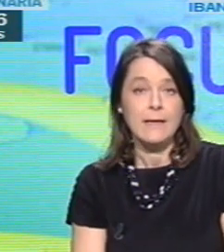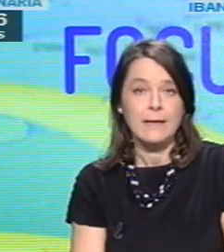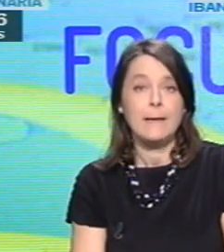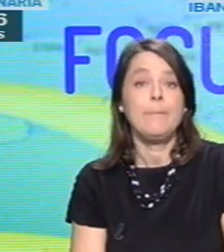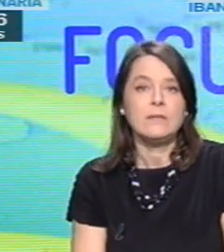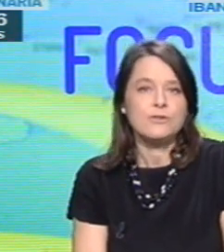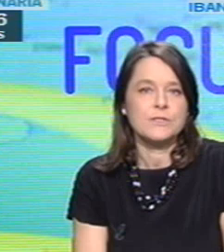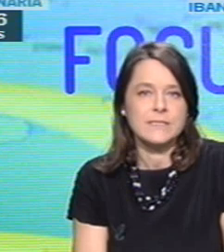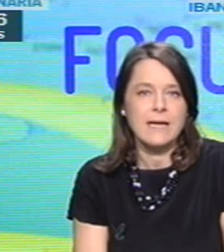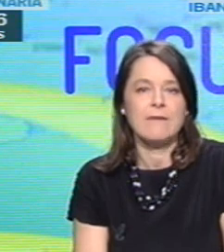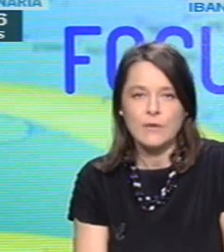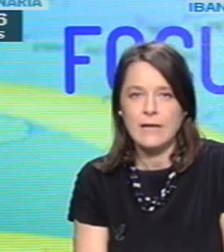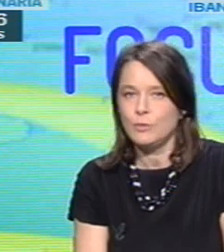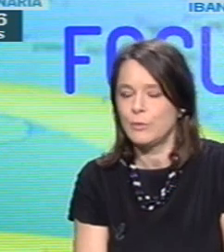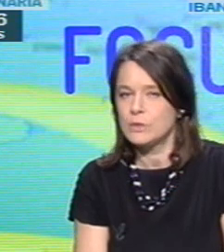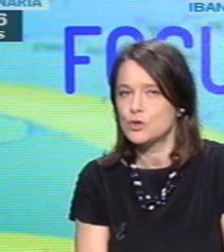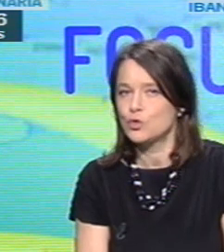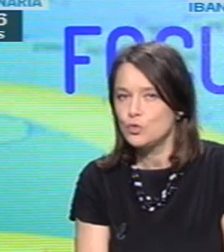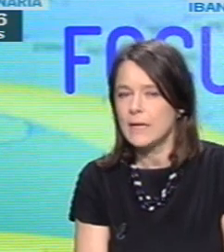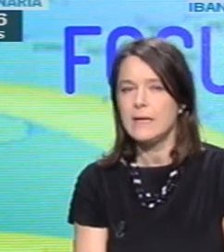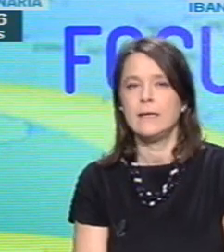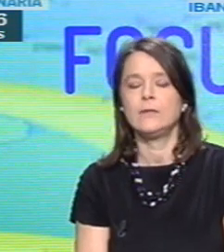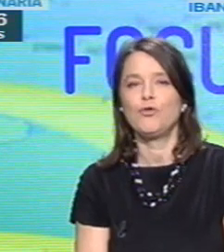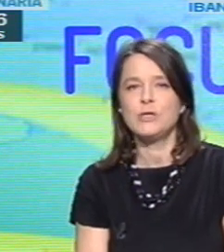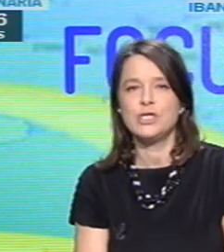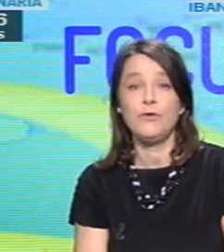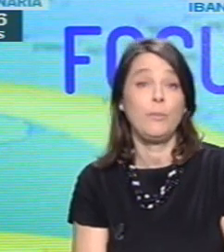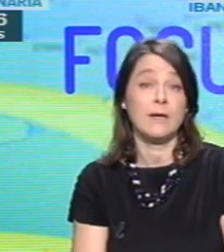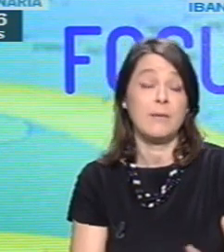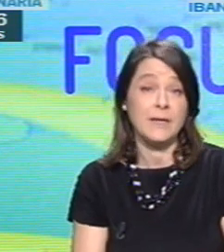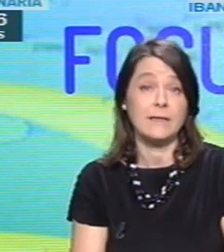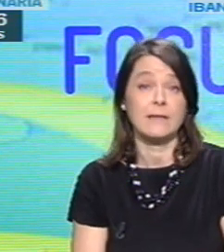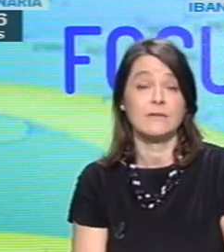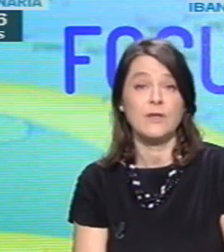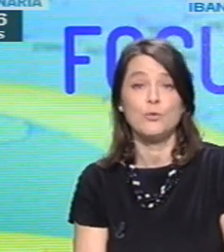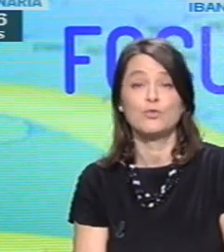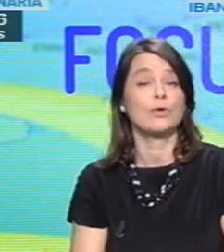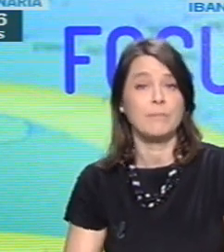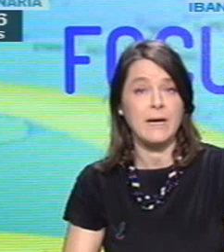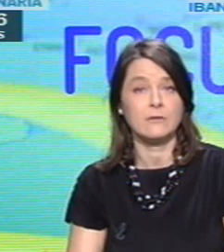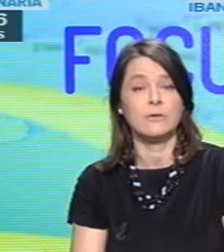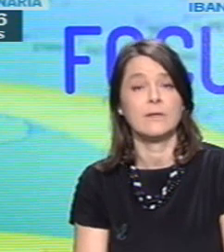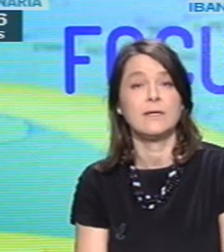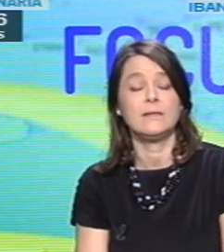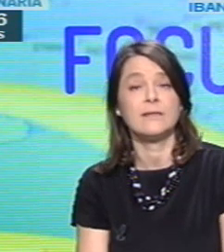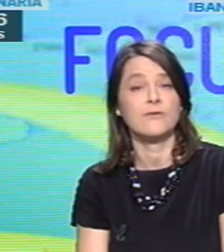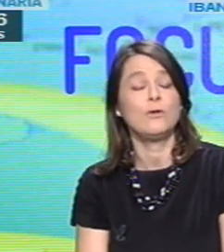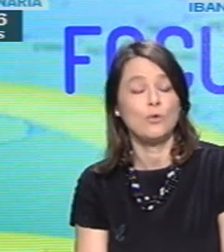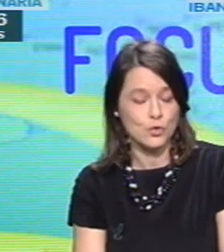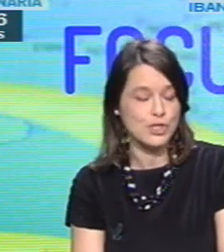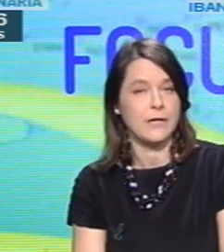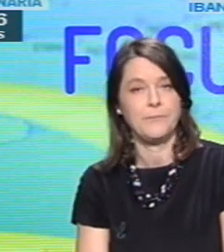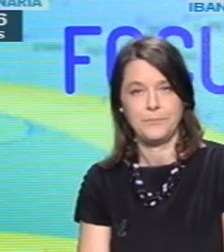Schiavonia. Però adesso si sta lavorando proprio in questa struttura nello specifico per riaprire ad esempio tutto il reparto che